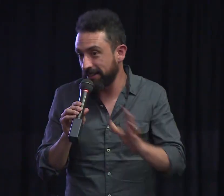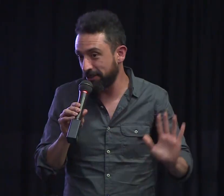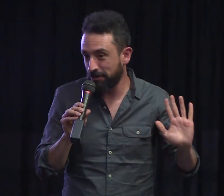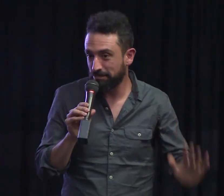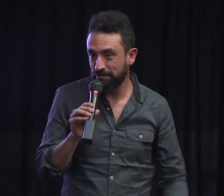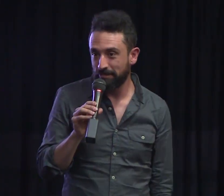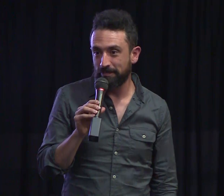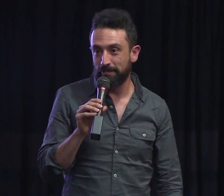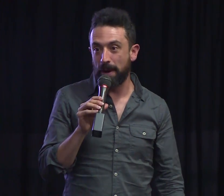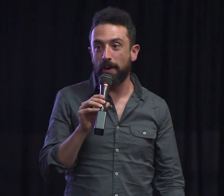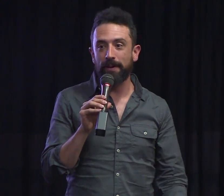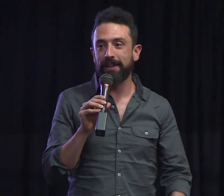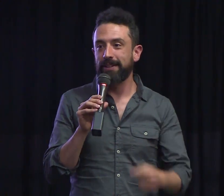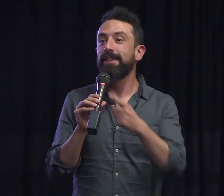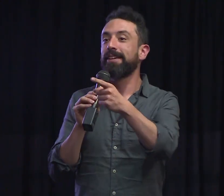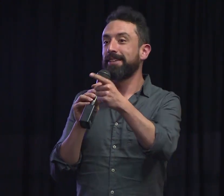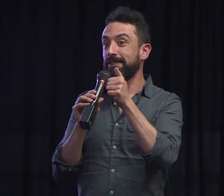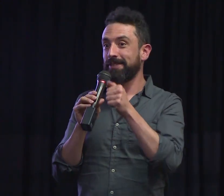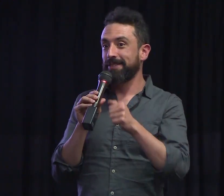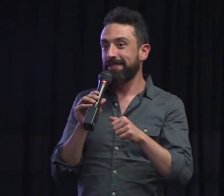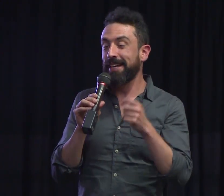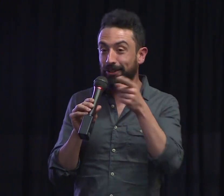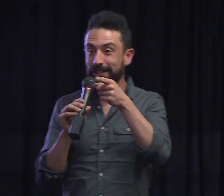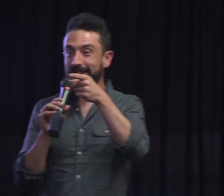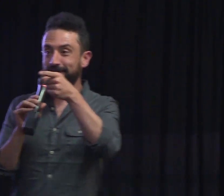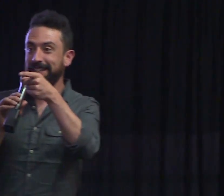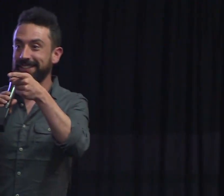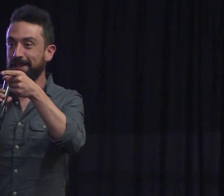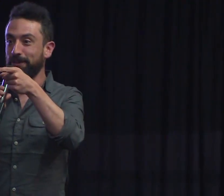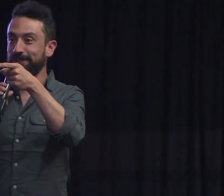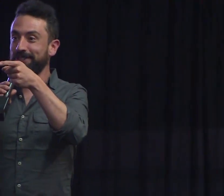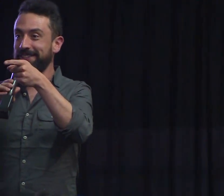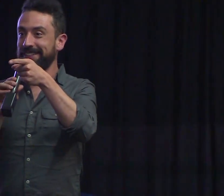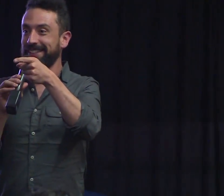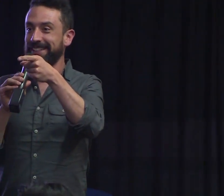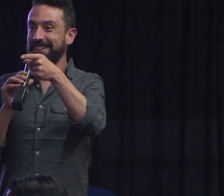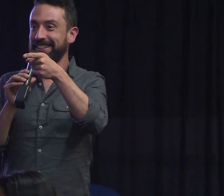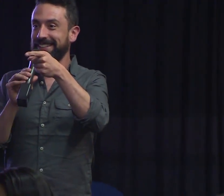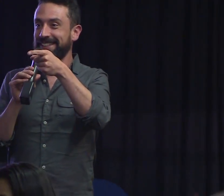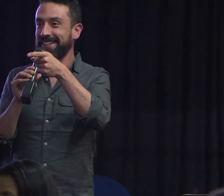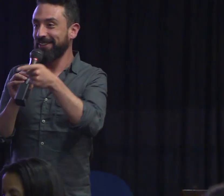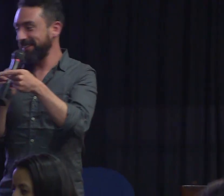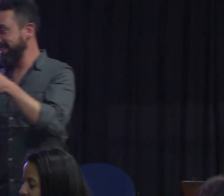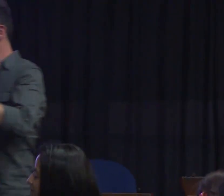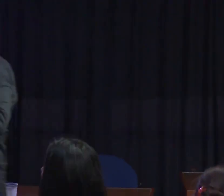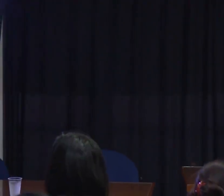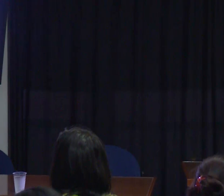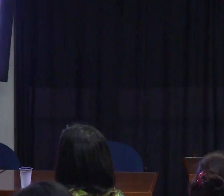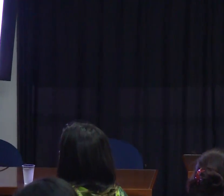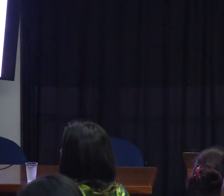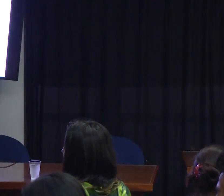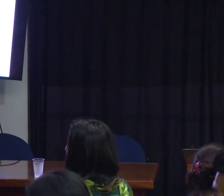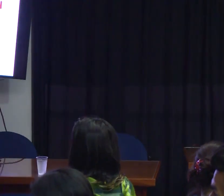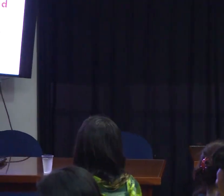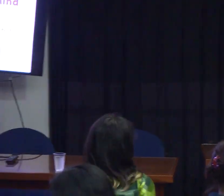es este ejercicio vamos a ver ya lo tienen ustedes el pulso no